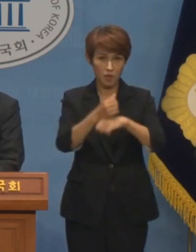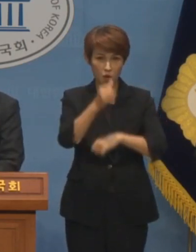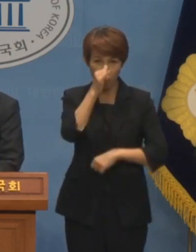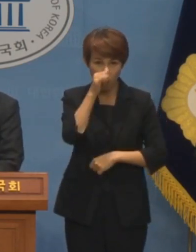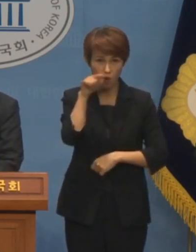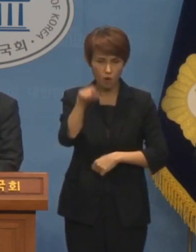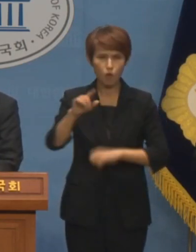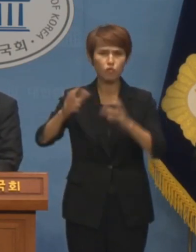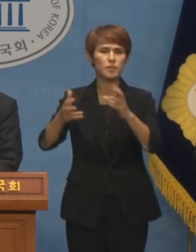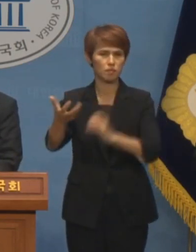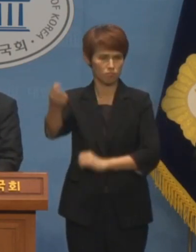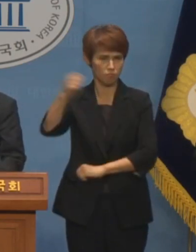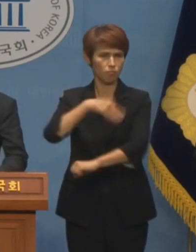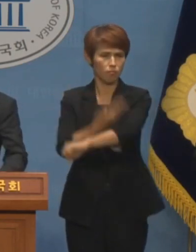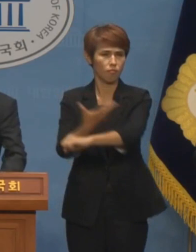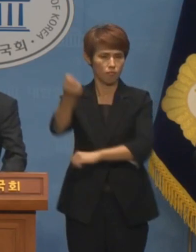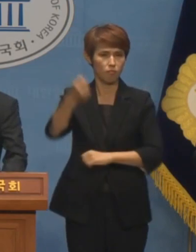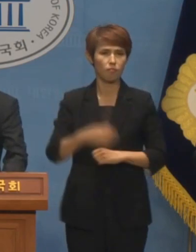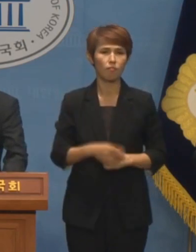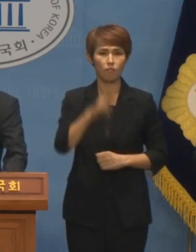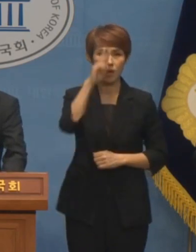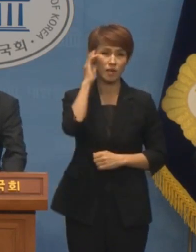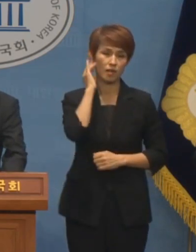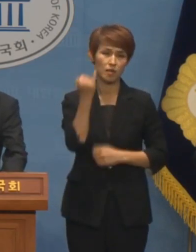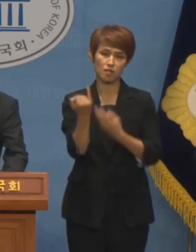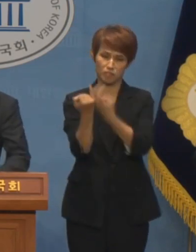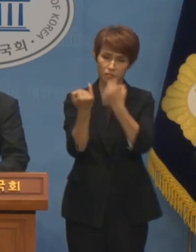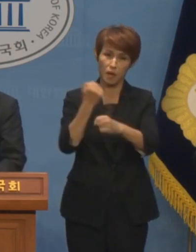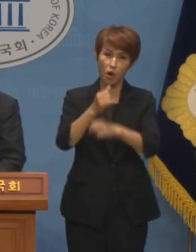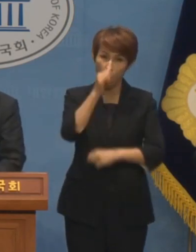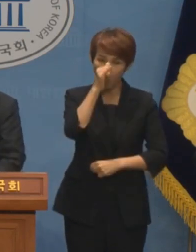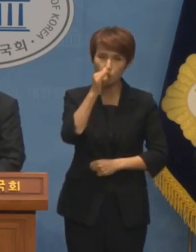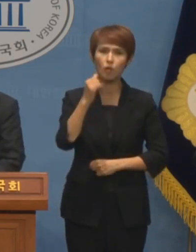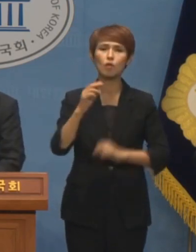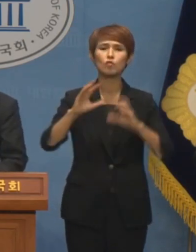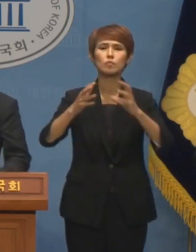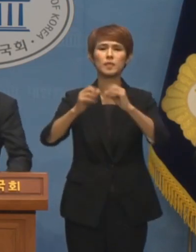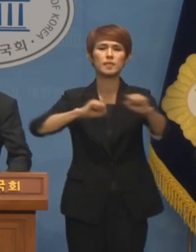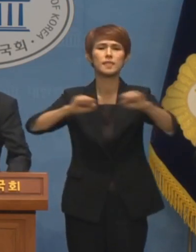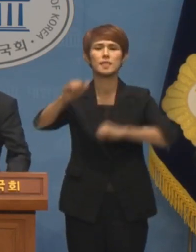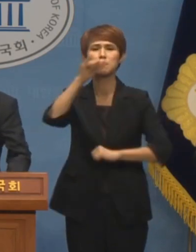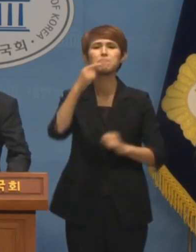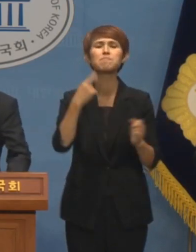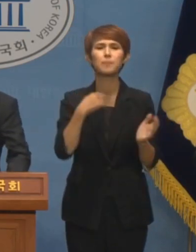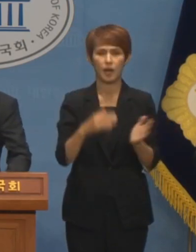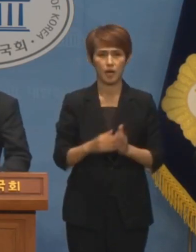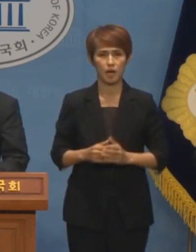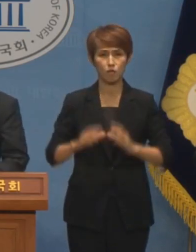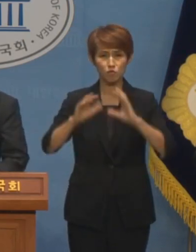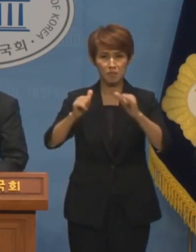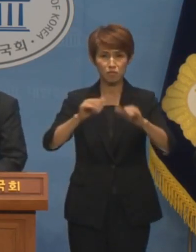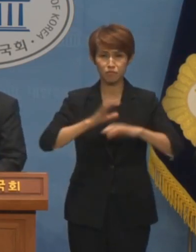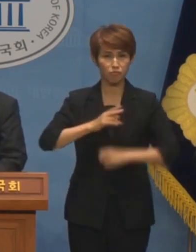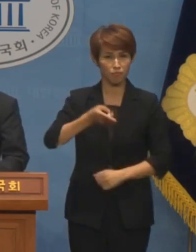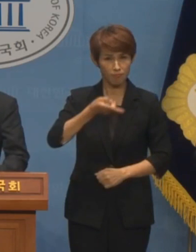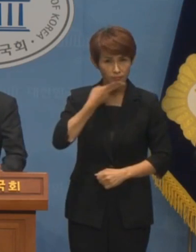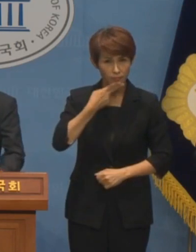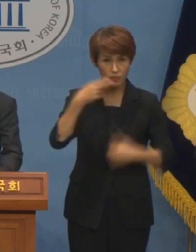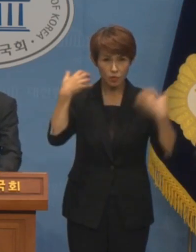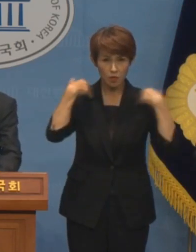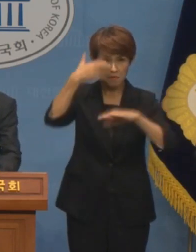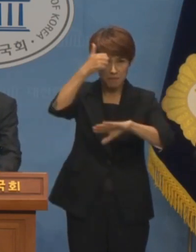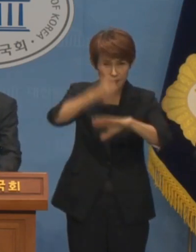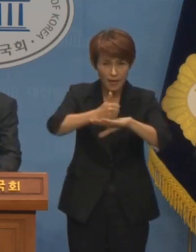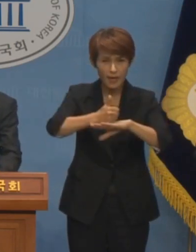탄핵을 만든 것도 80년 소월의 봄을 만든 것도 국민이었습니다. 국민을 두려워하지 않는 정권의 끝은